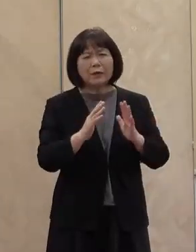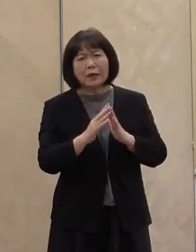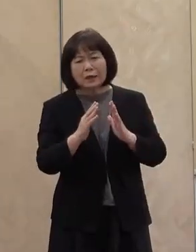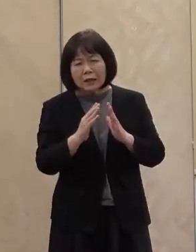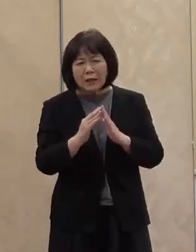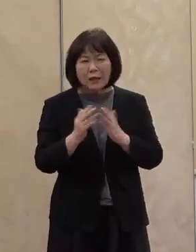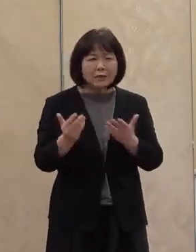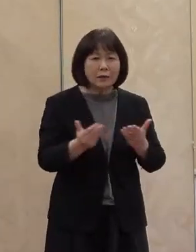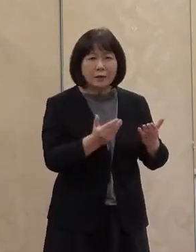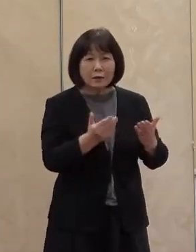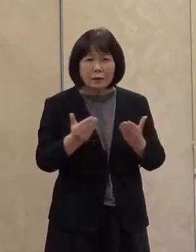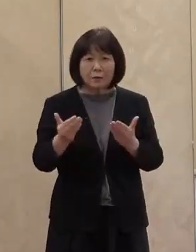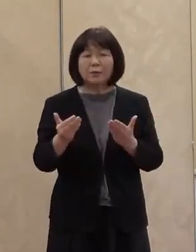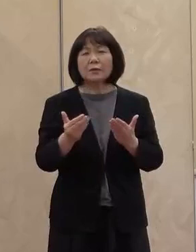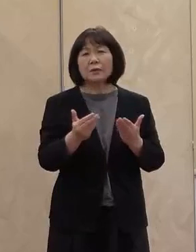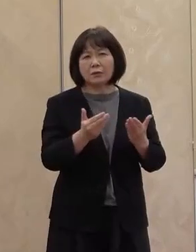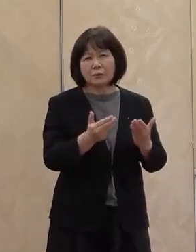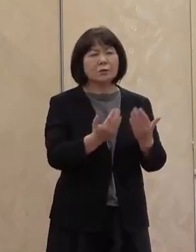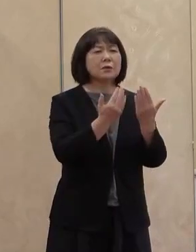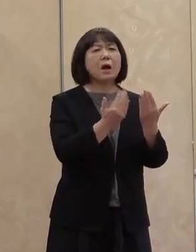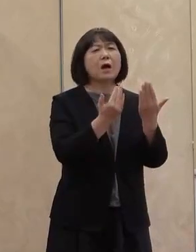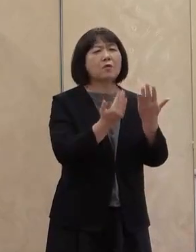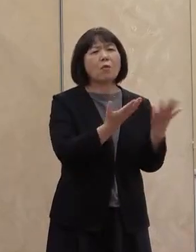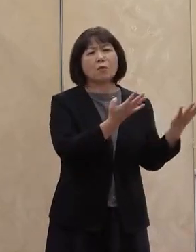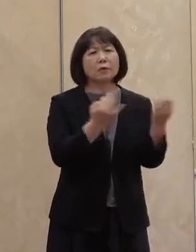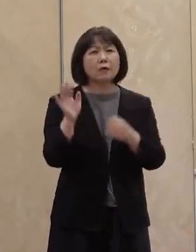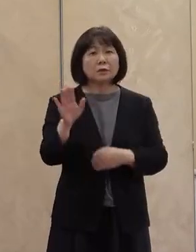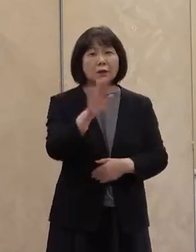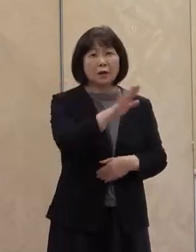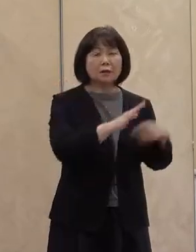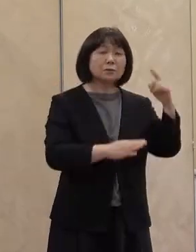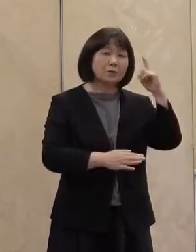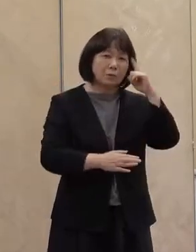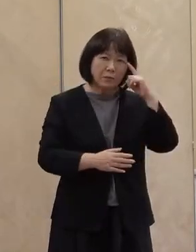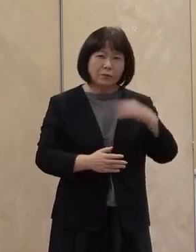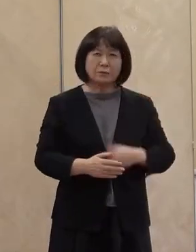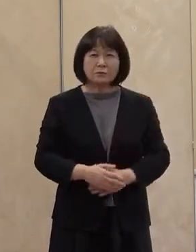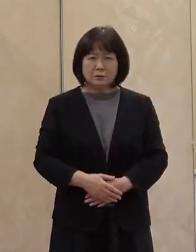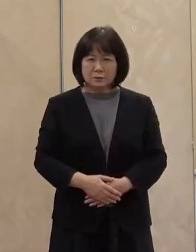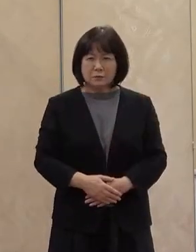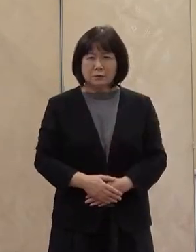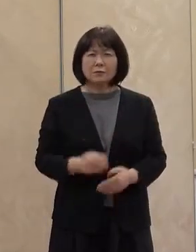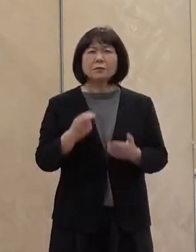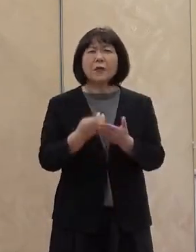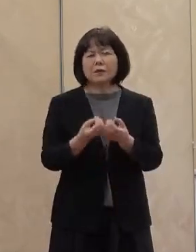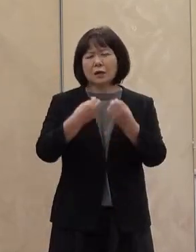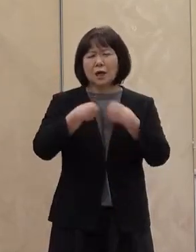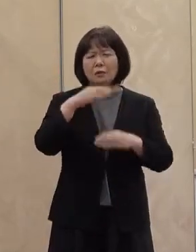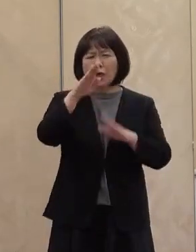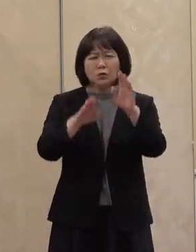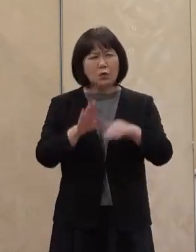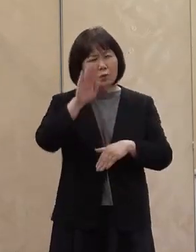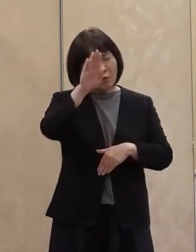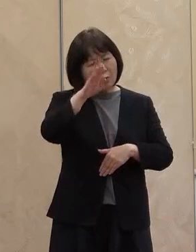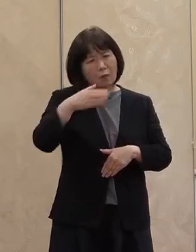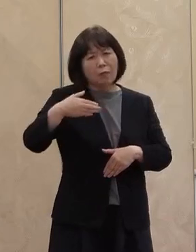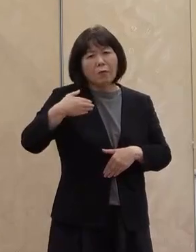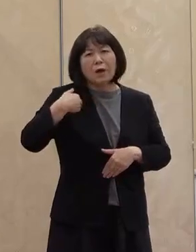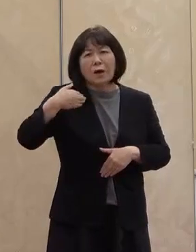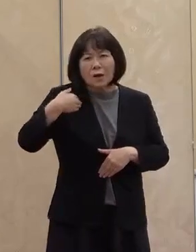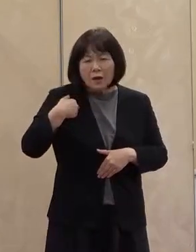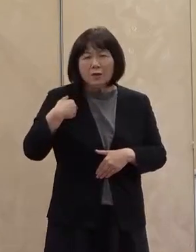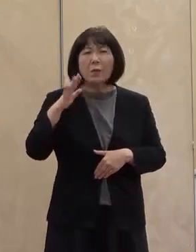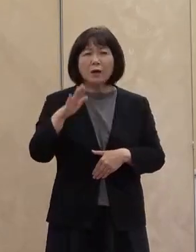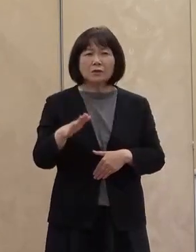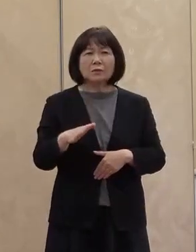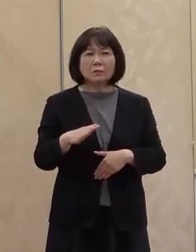あの学校も多いと思いますので、まあ確かに感染状況どうなのかわからないということもありますから、